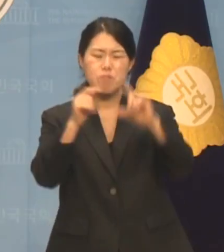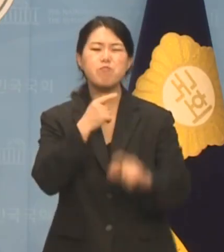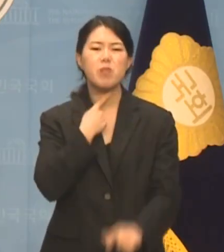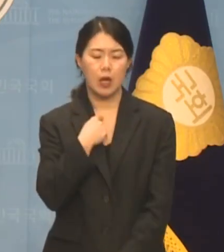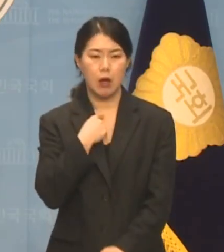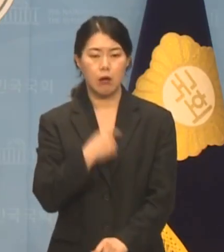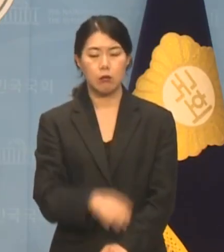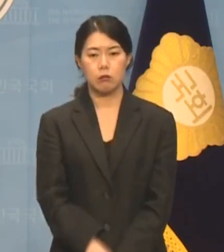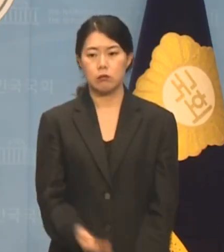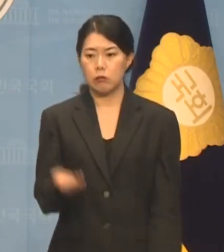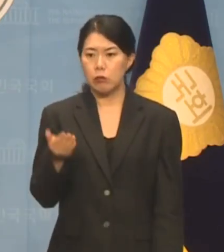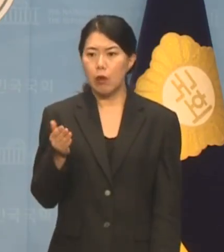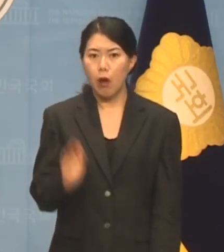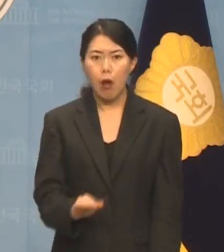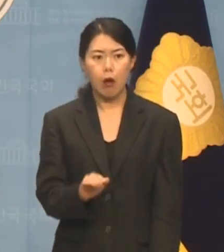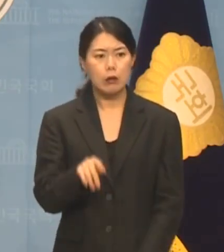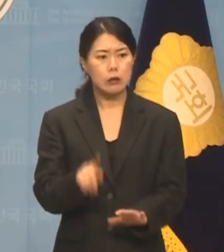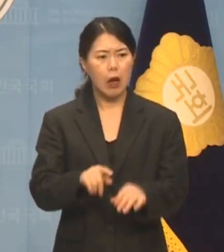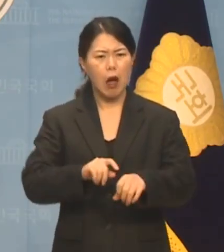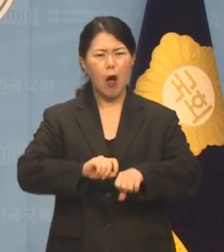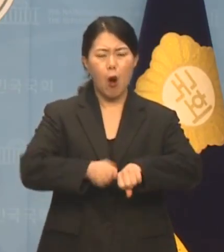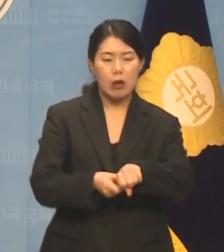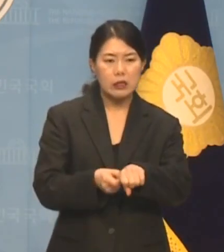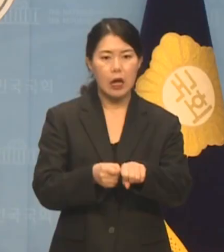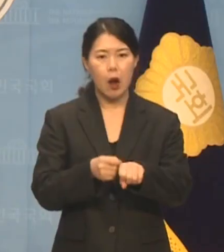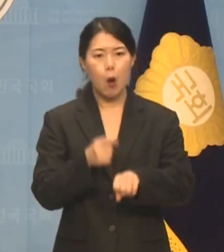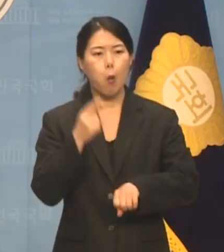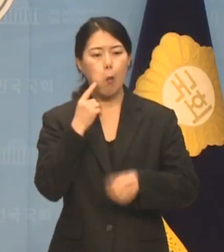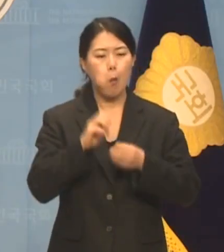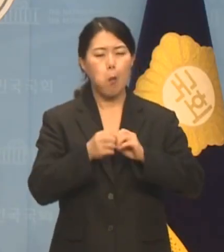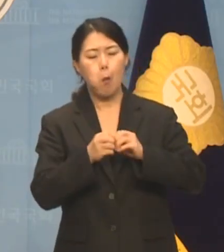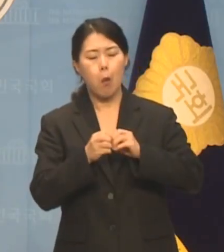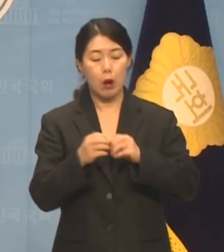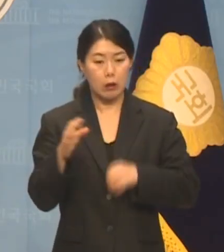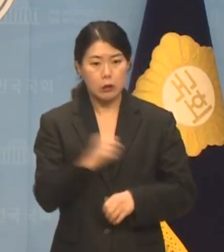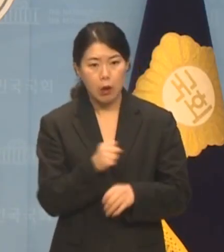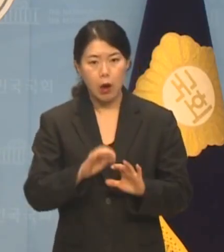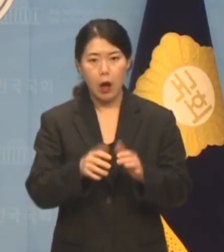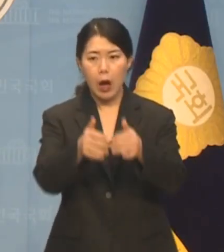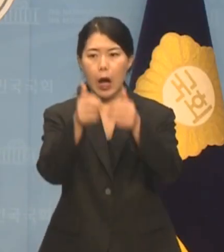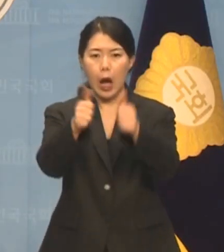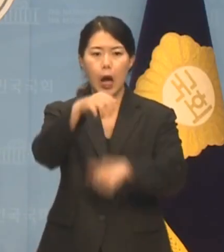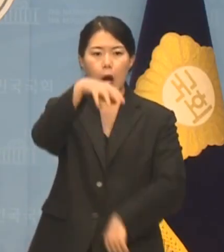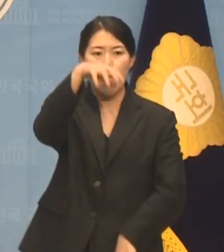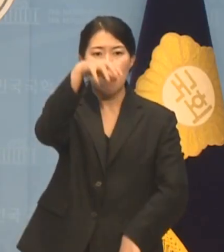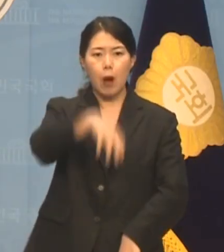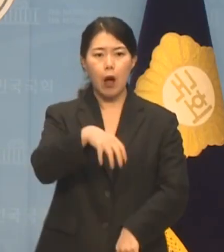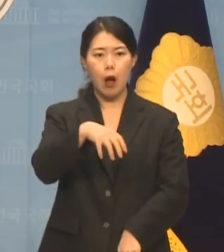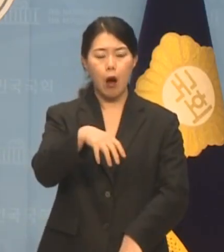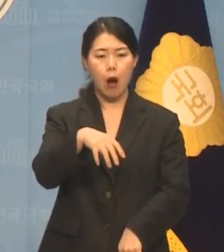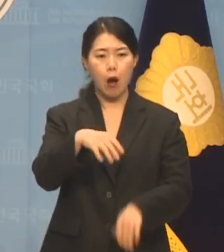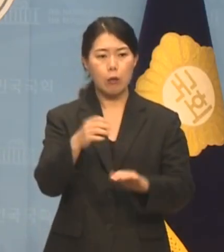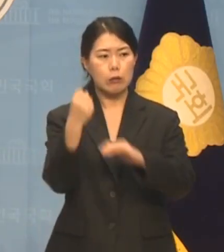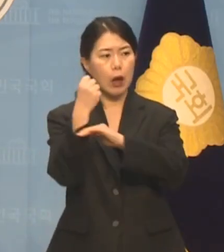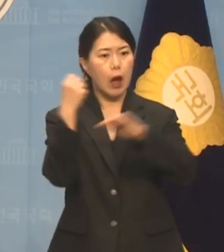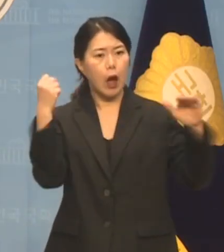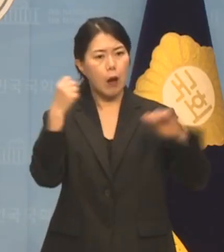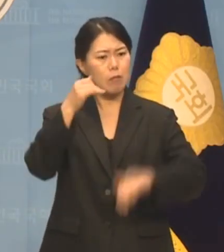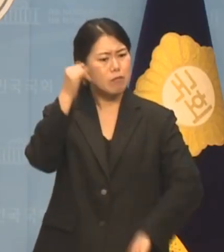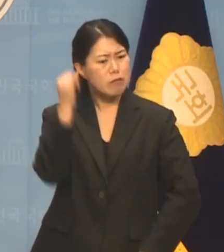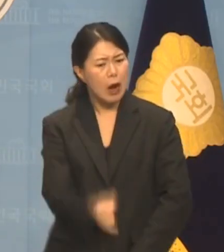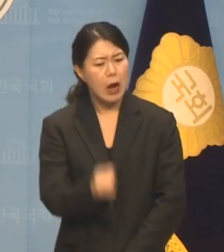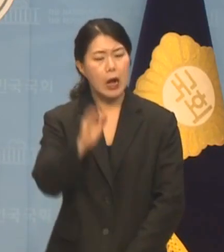그럼에도 억지스럽고 기괴한 논리로 대한민국 사법부의 위상을 추락시킨 이번 판결은 그